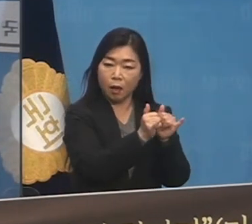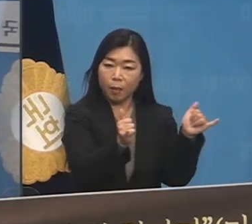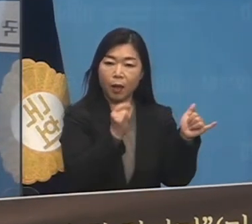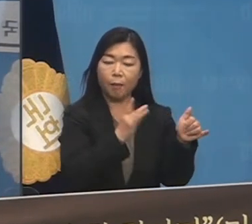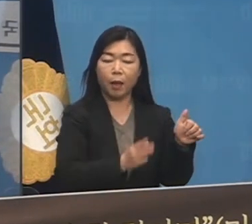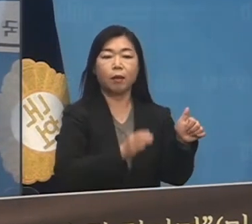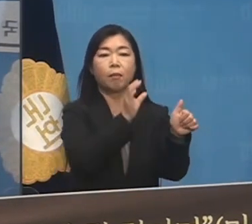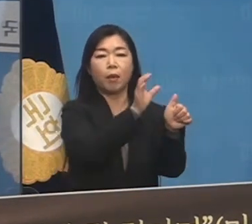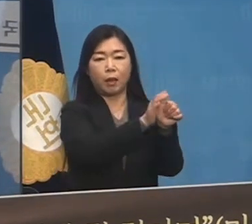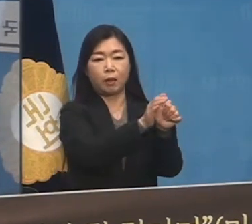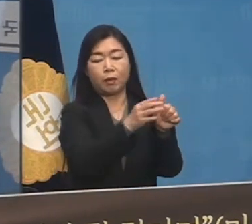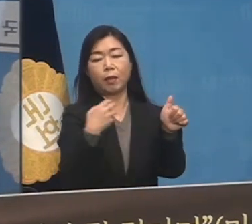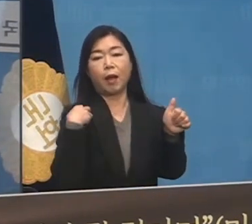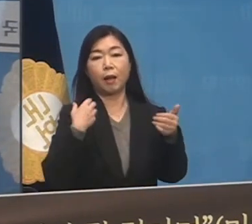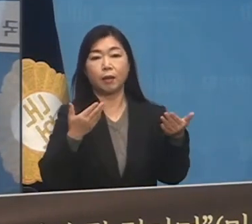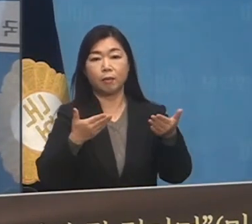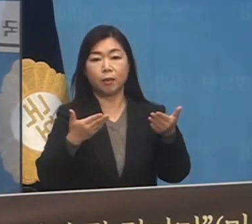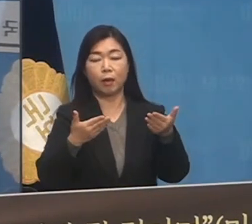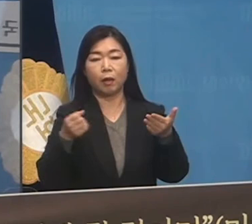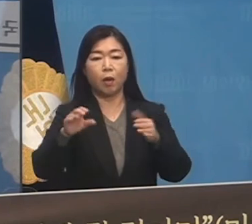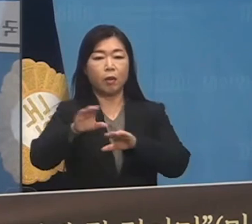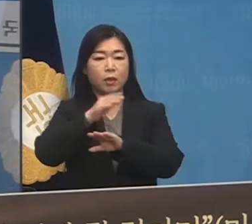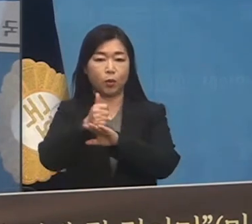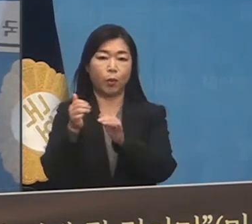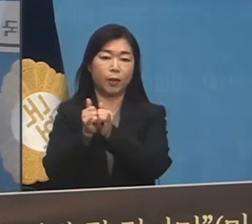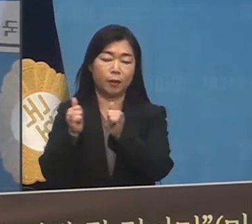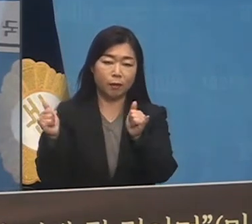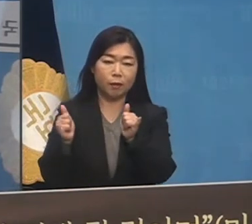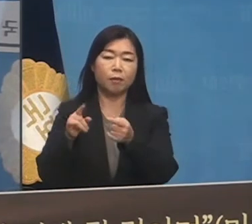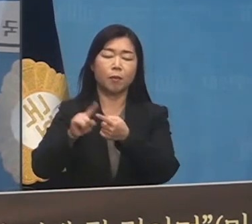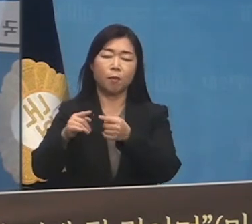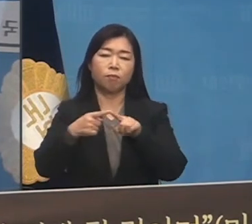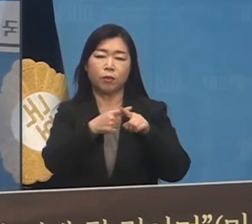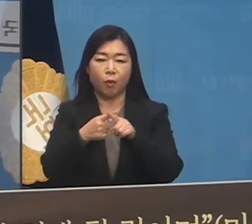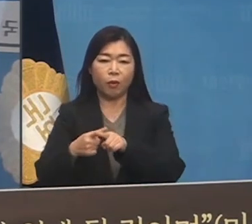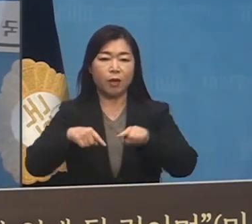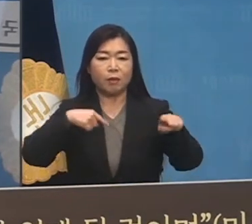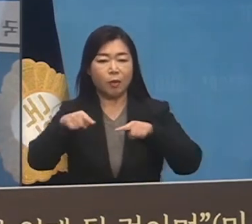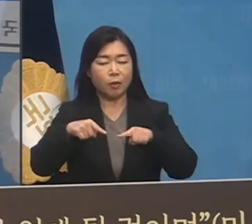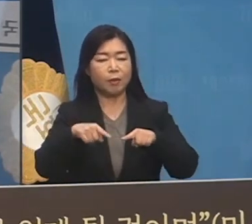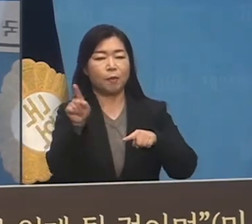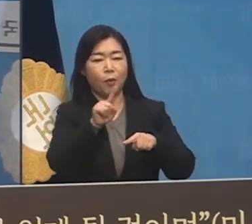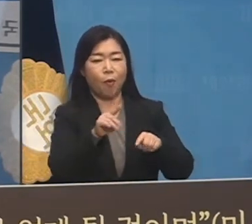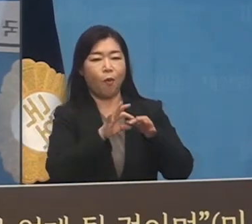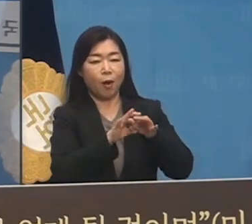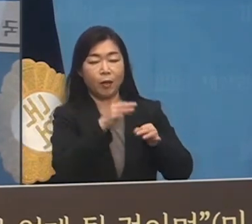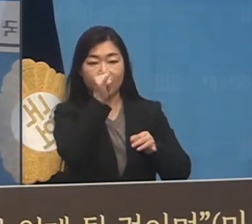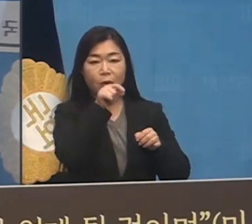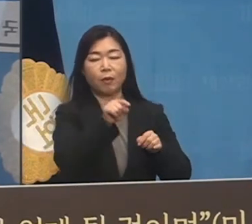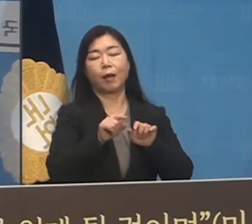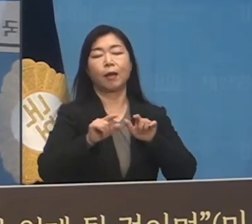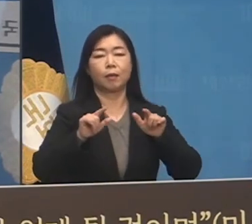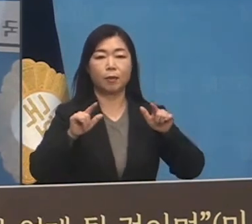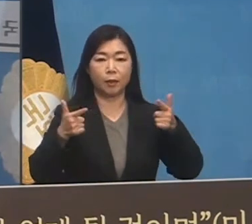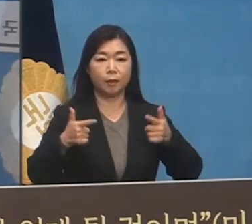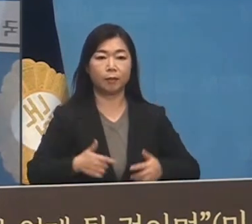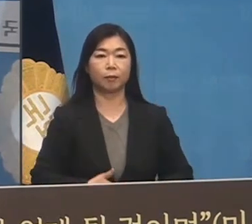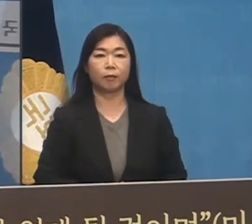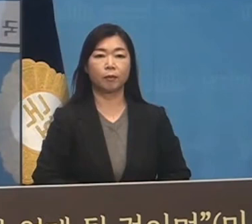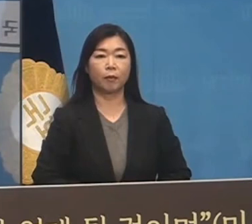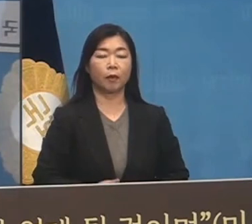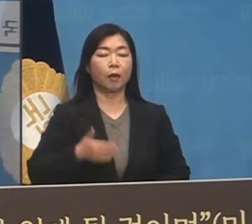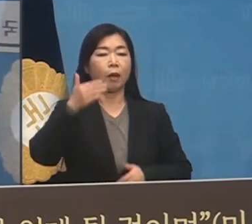사람들에게 주어진 사명입니다. 그리스도인들이기 때문에 무조건 정치적 역량이 있는 것은 결코